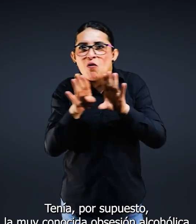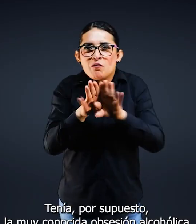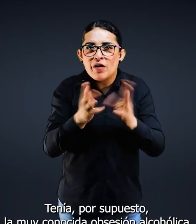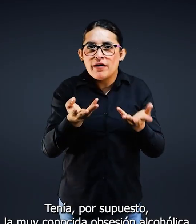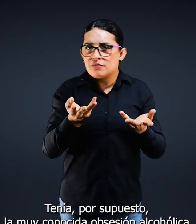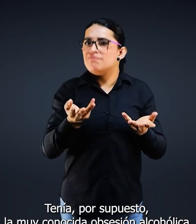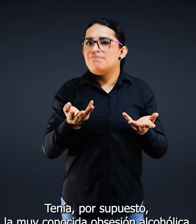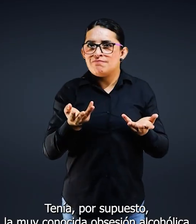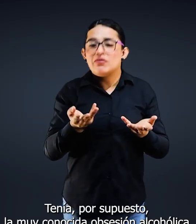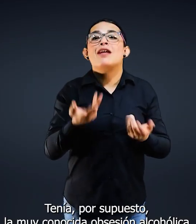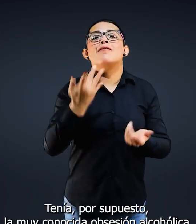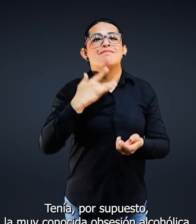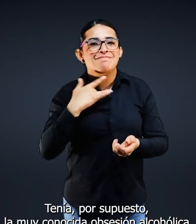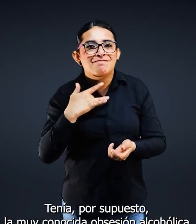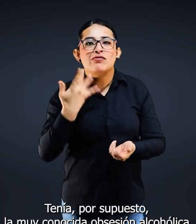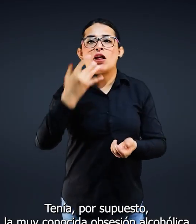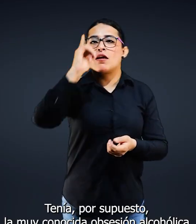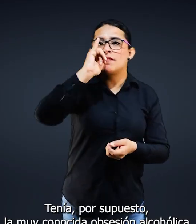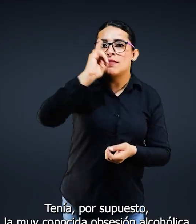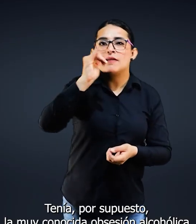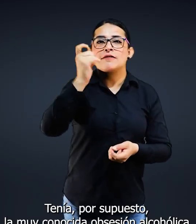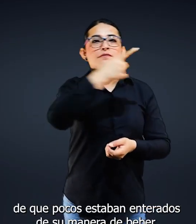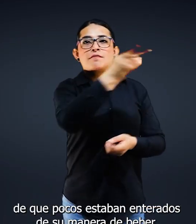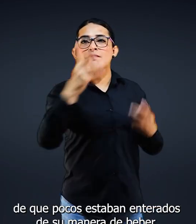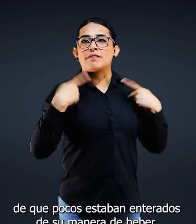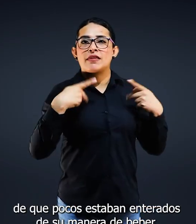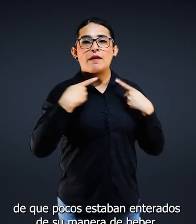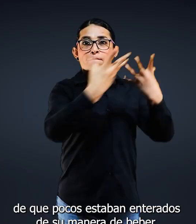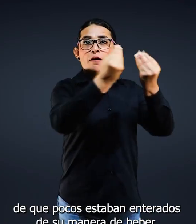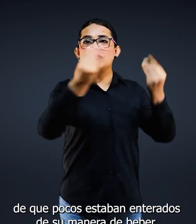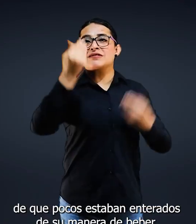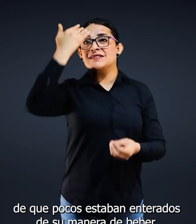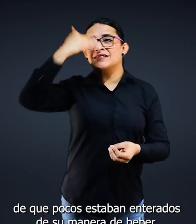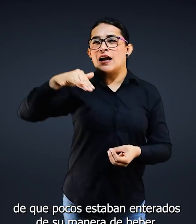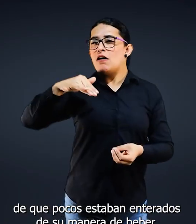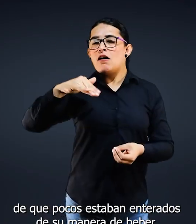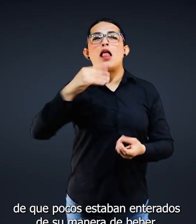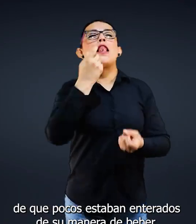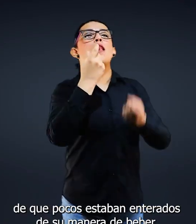Tenía, por supuesto, la muy conocida obsesión alcohólica de que pocos estaban enterados de su manera de beber.